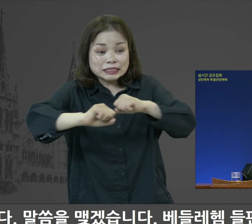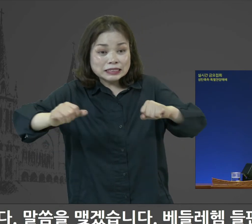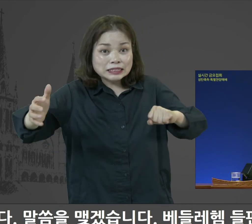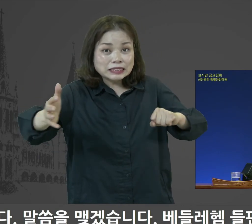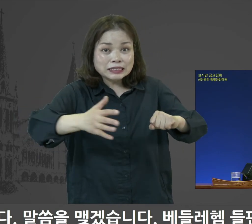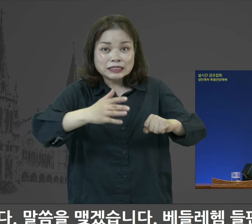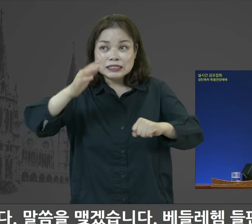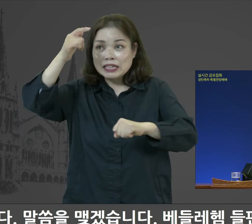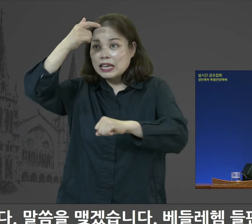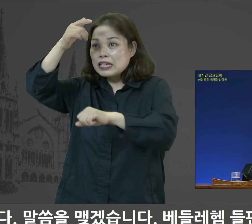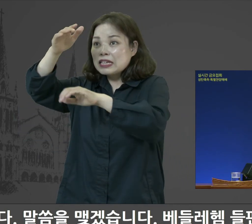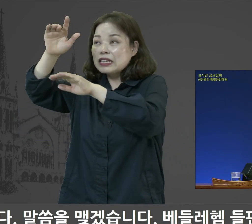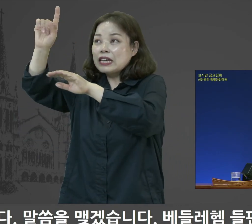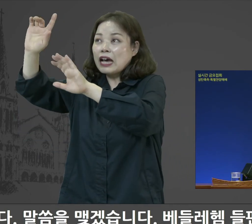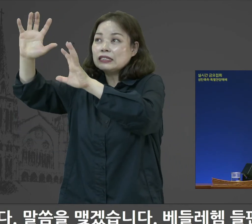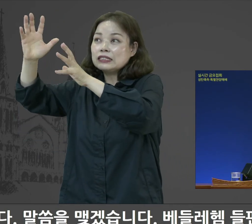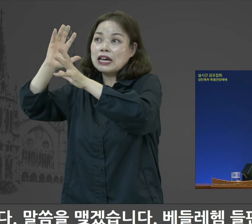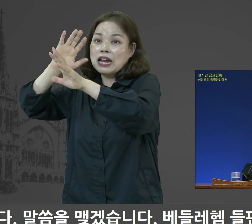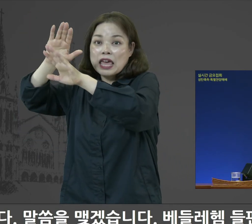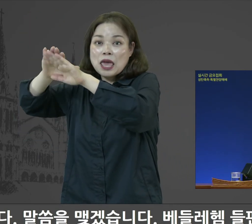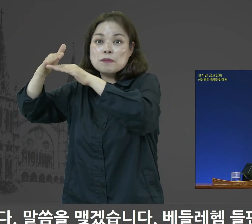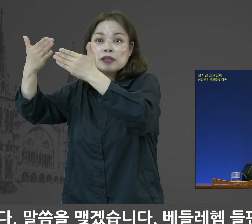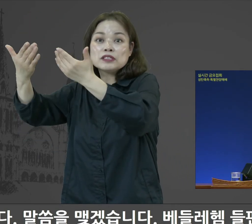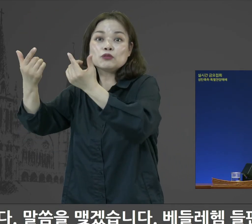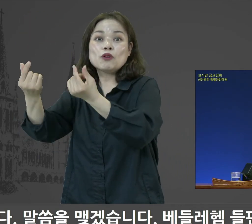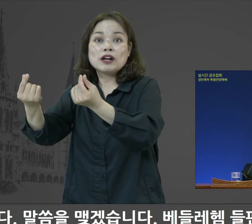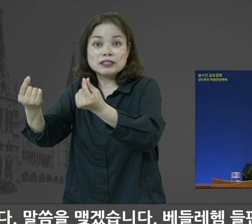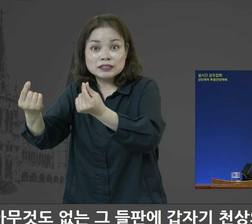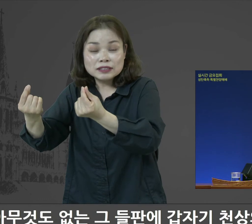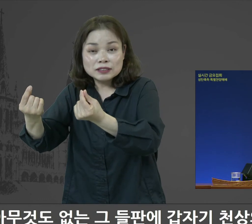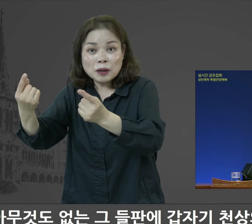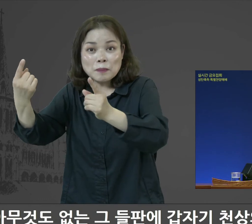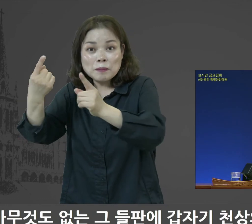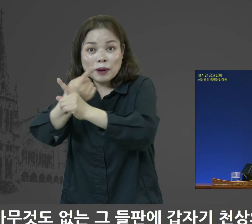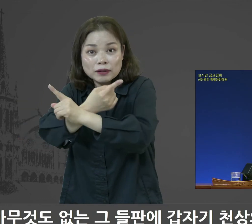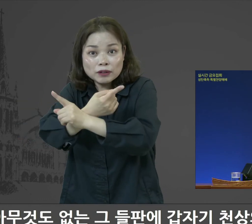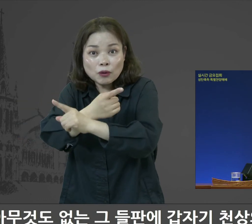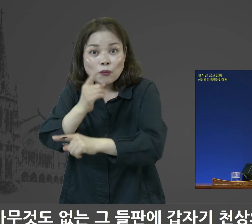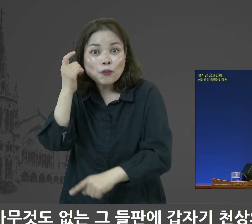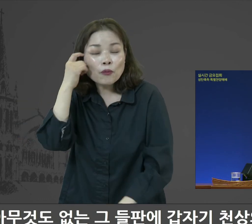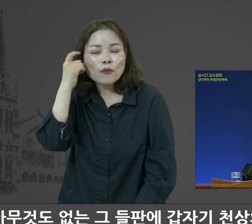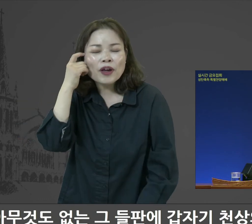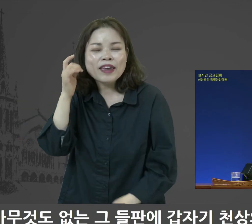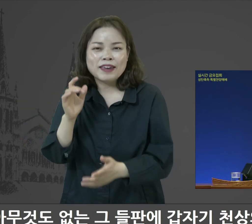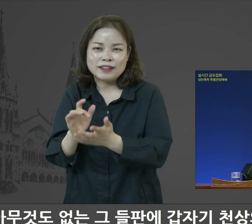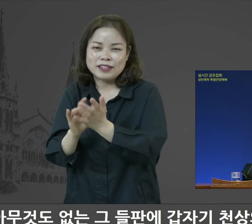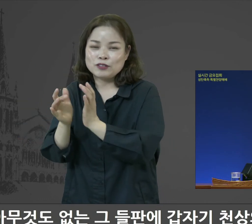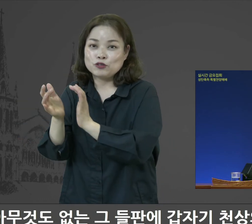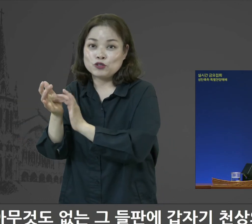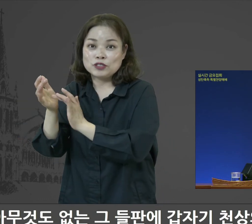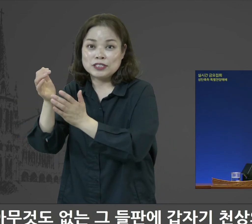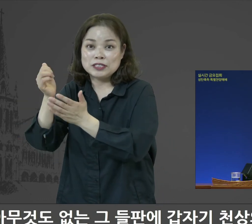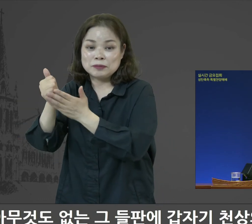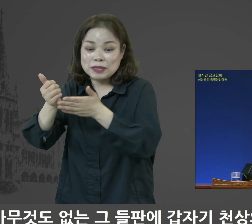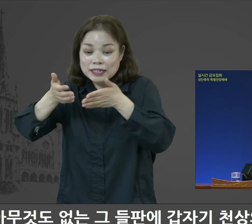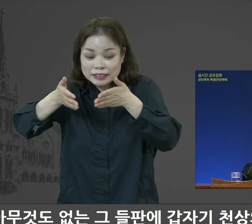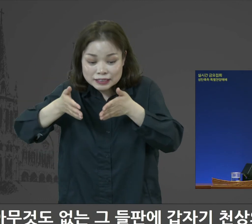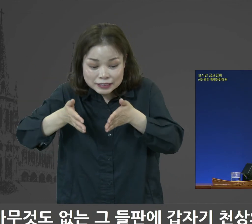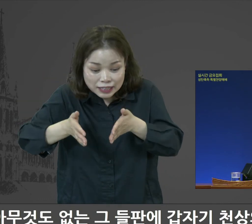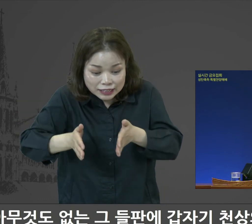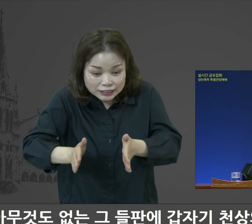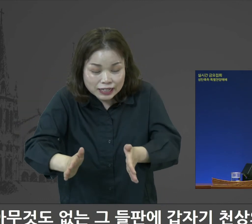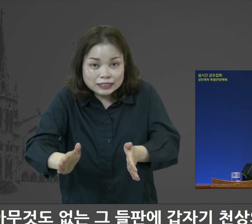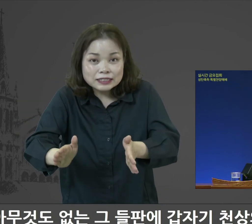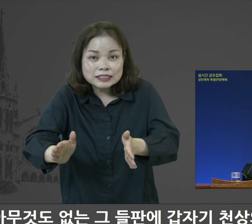천상의 예배 처소로 바뀝니다. 그럼 왜 바뀌었습니까? 예수님을, 탄생하신